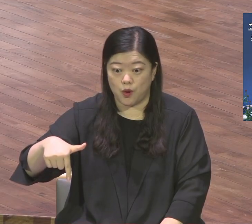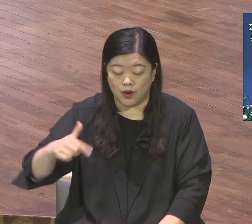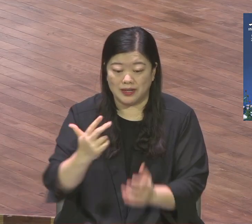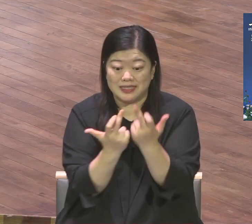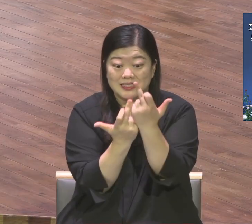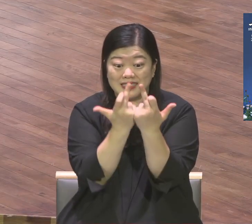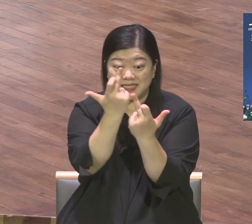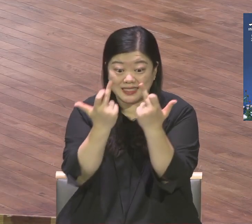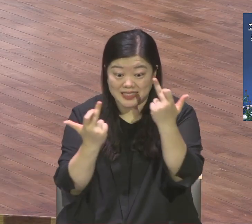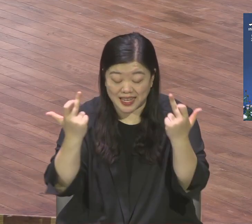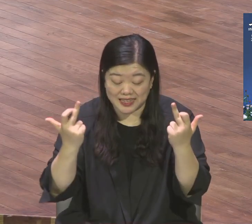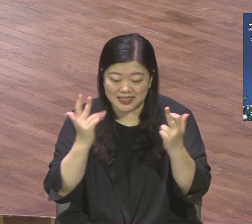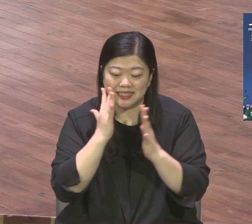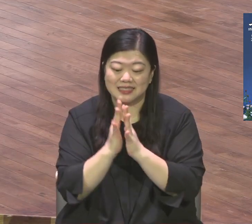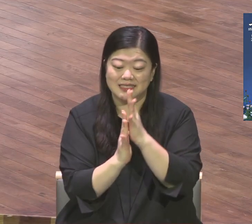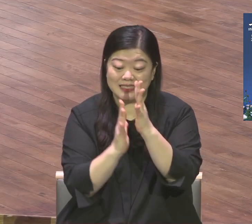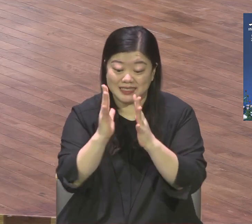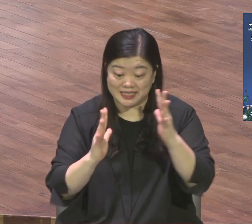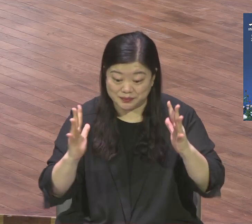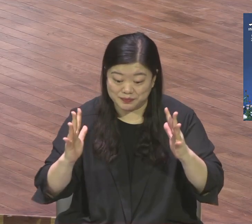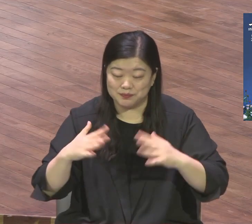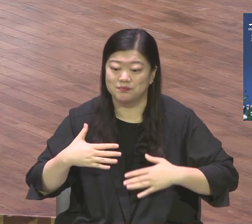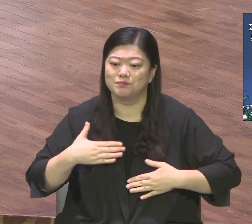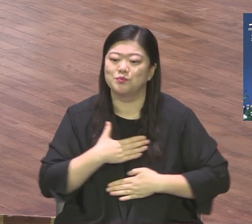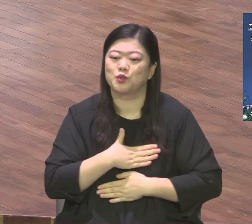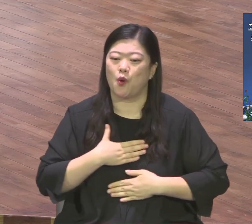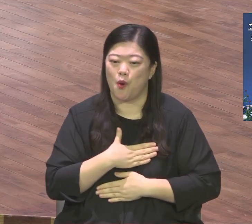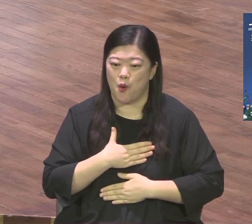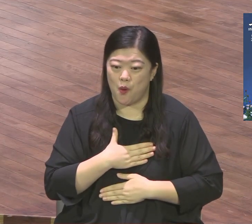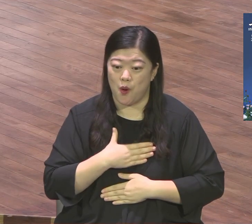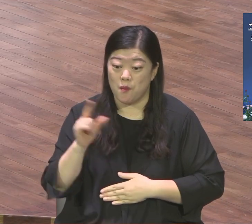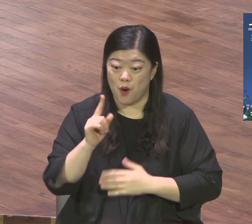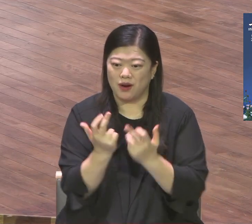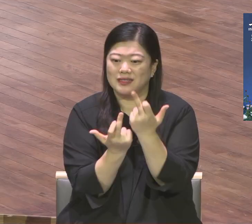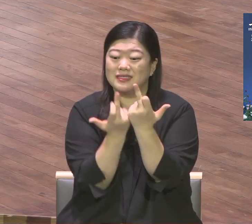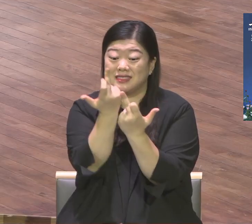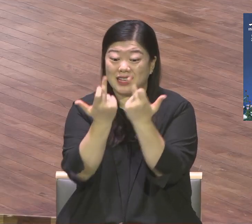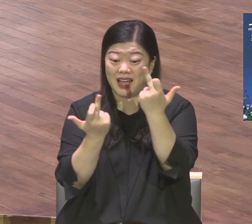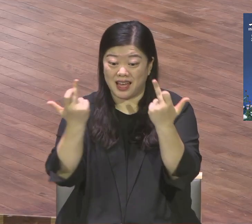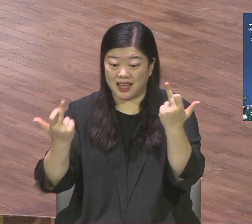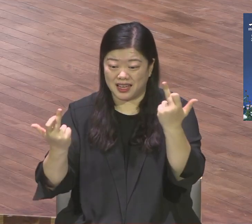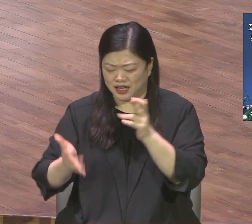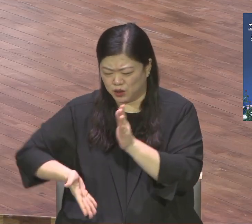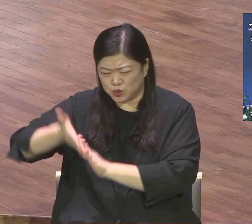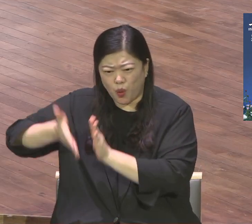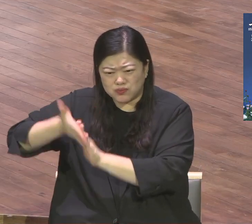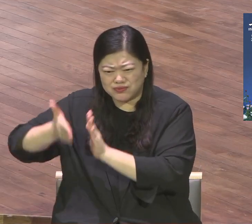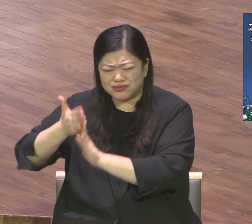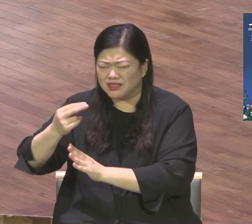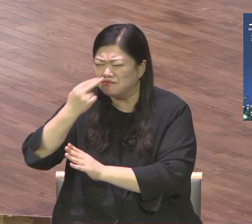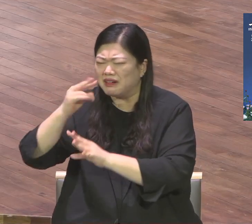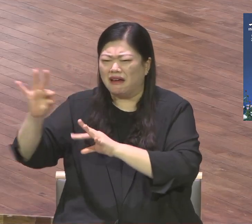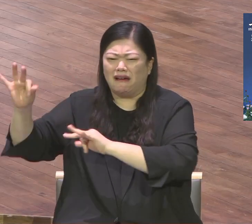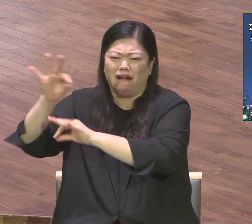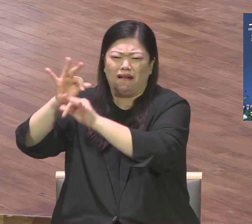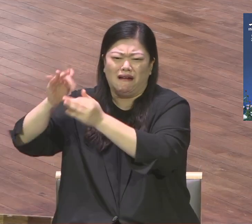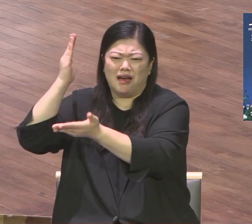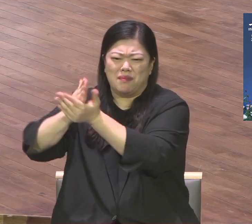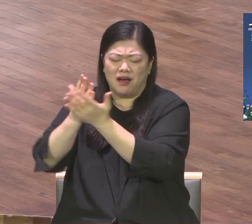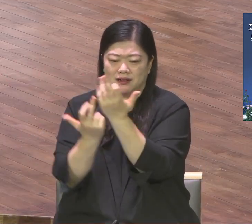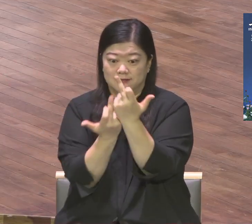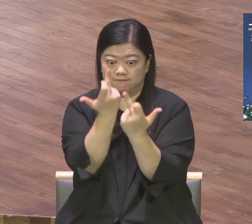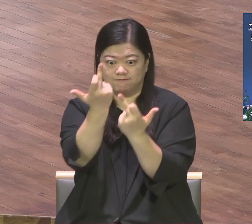치유, 건강을 위해서 숲속에 들어가서 숲의 공기를 또 향기를 쐬는 일,